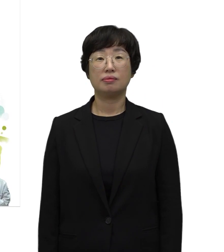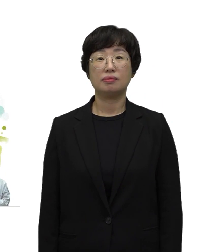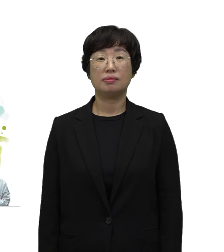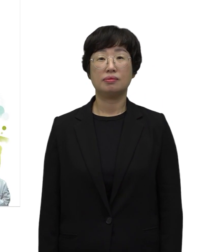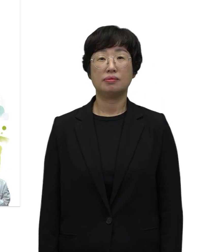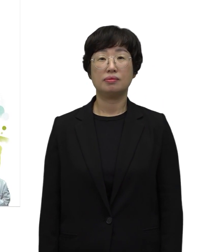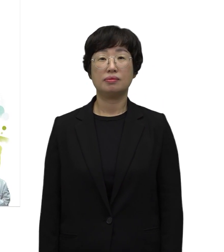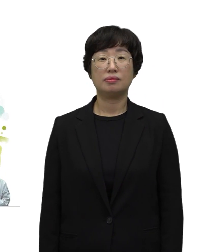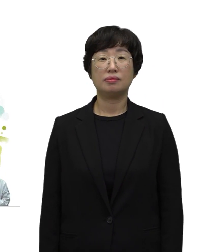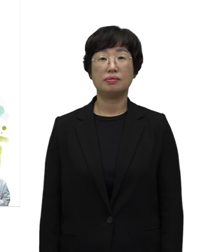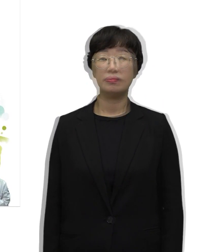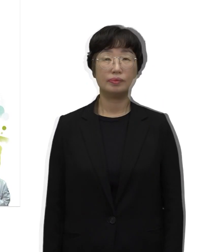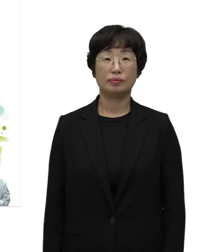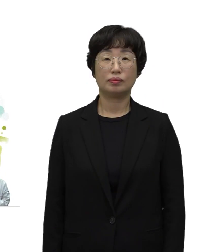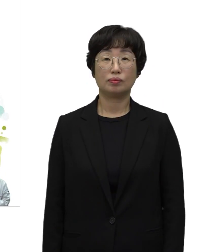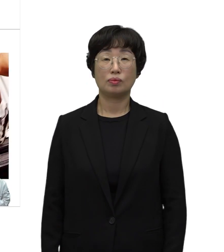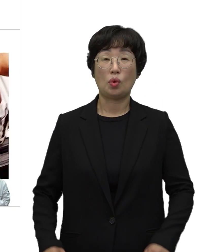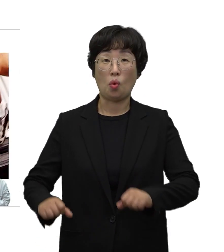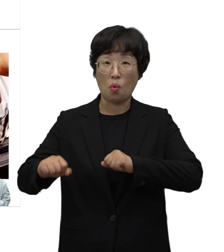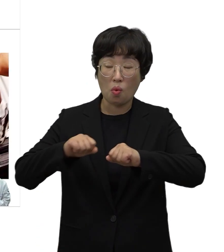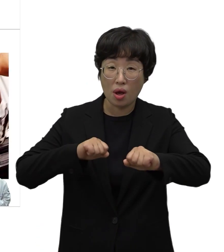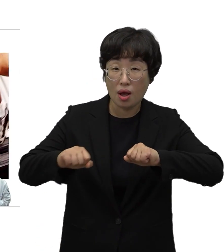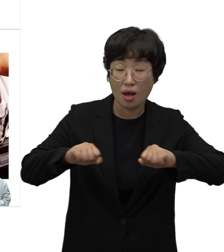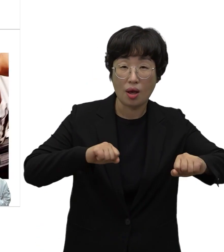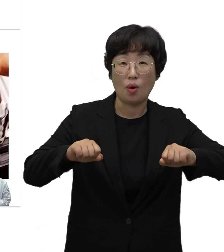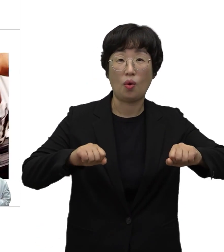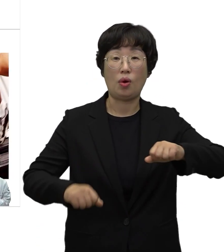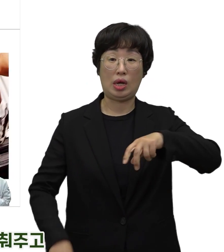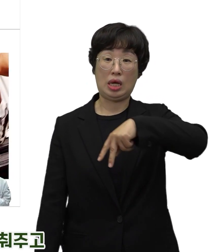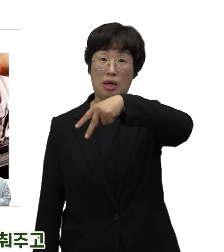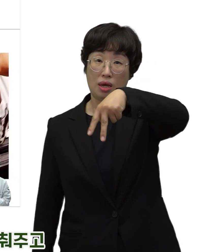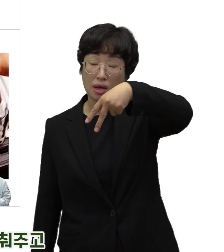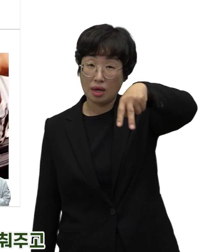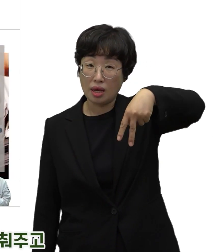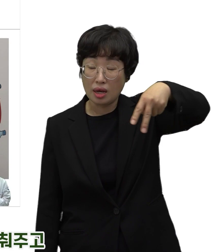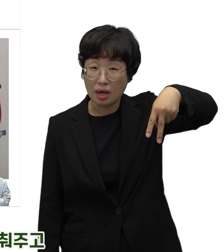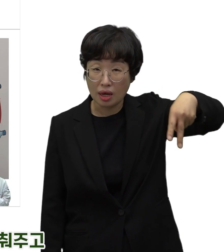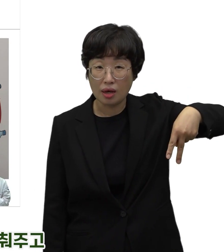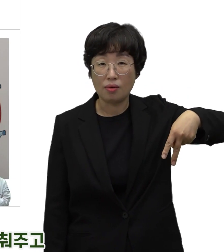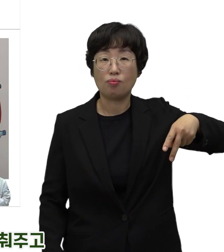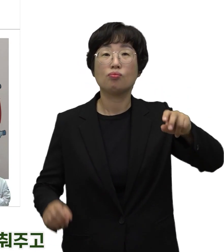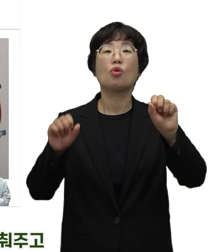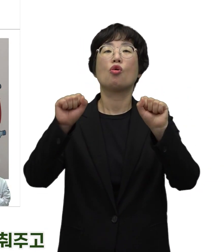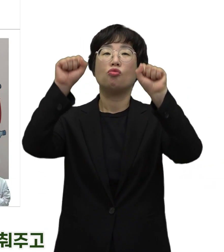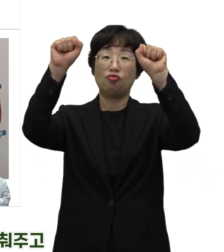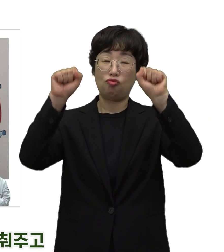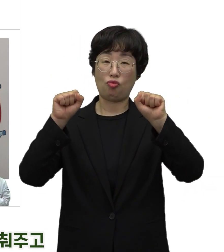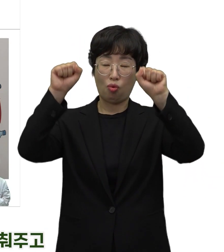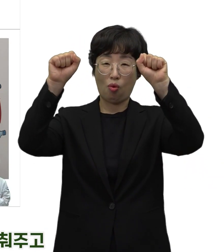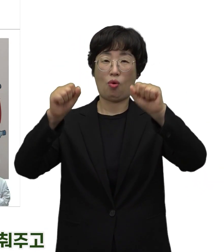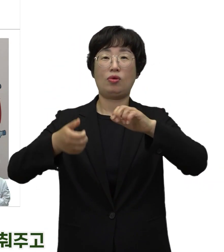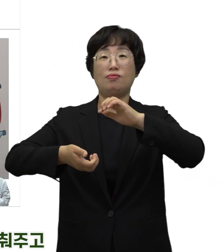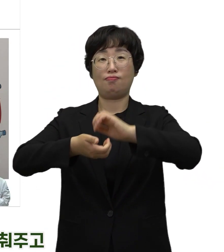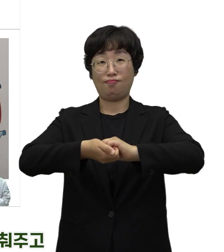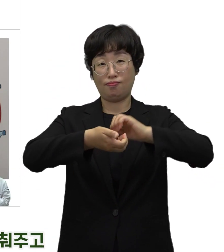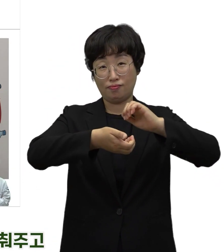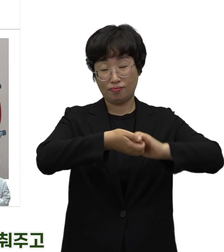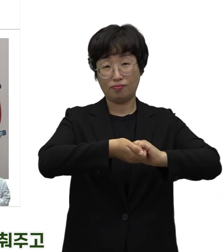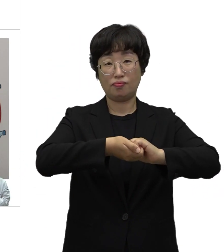평소에 신체 활동을 많이 하고 규칙적인 운동을 하셔야 하는데요. 운동을 하게 되면 혈압과 혈당을